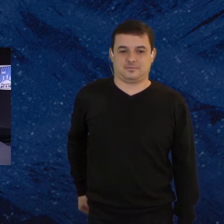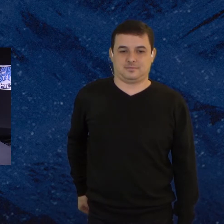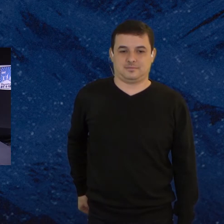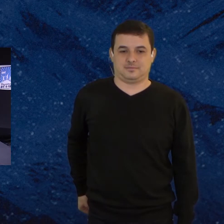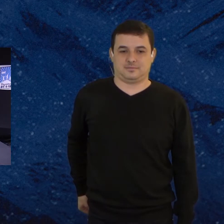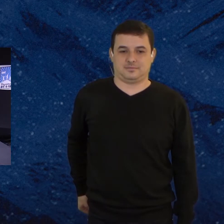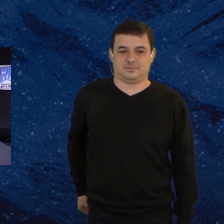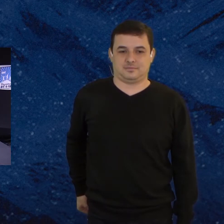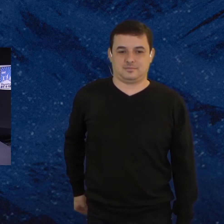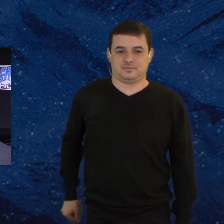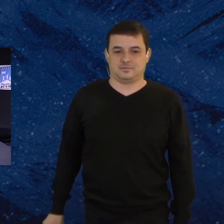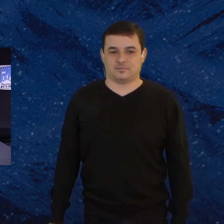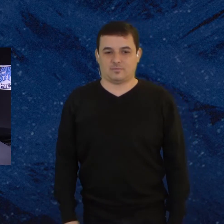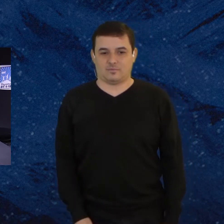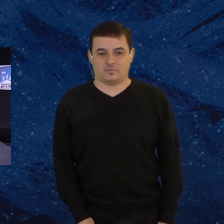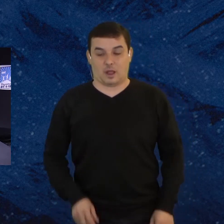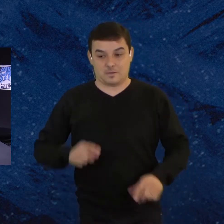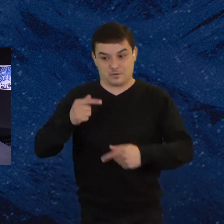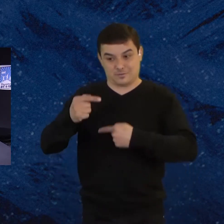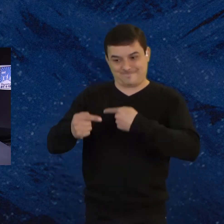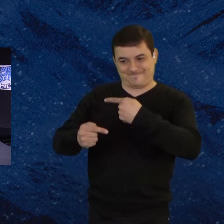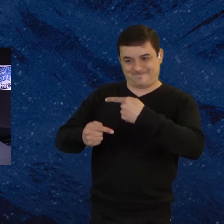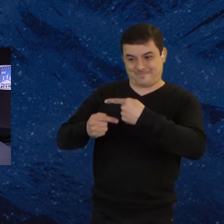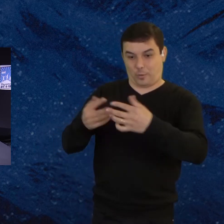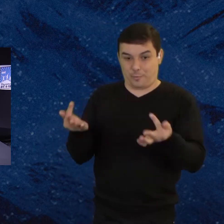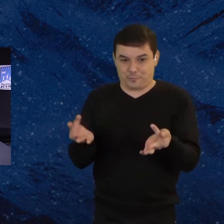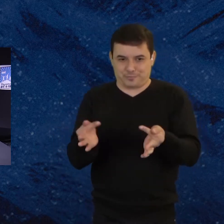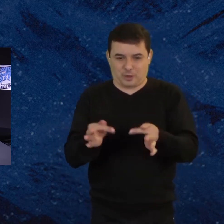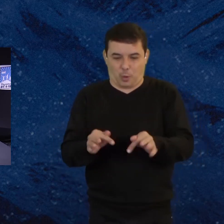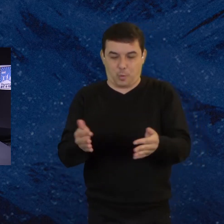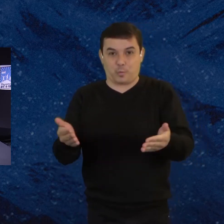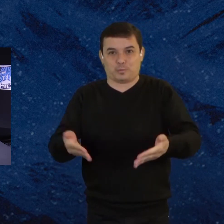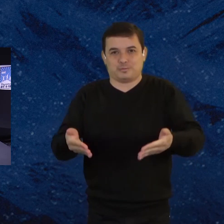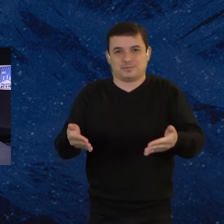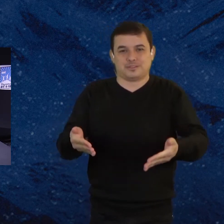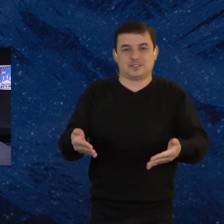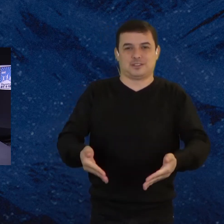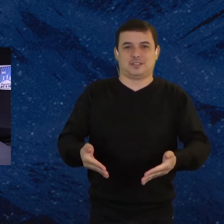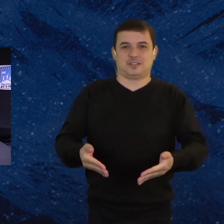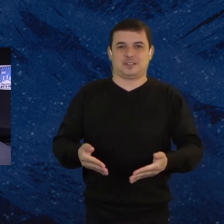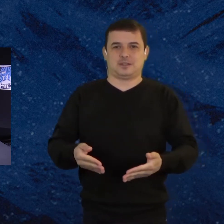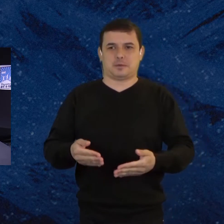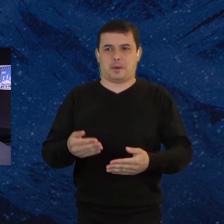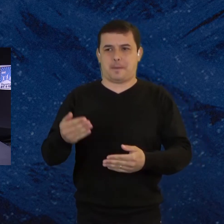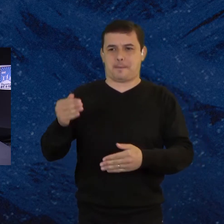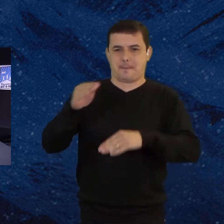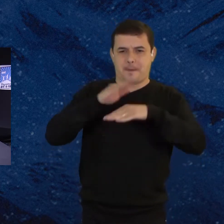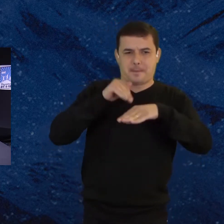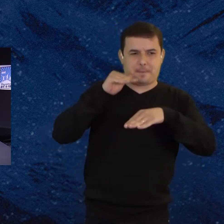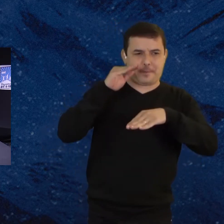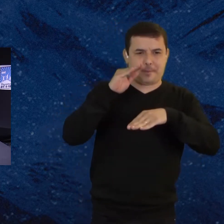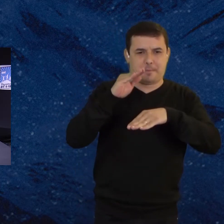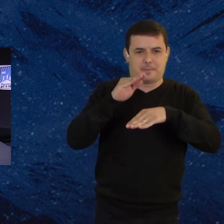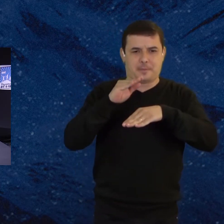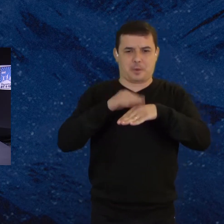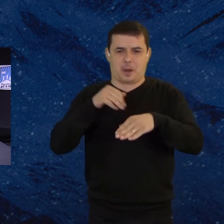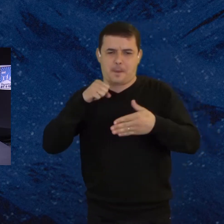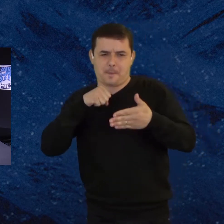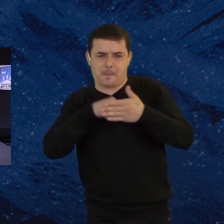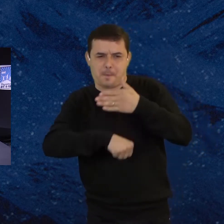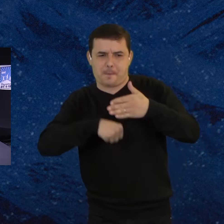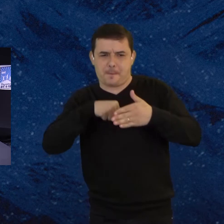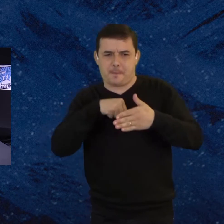Nós somos a geração final e hoje nós somos convocados a lutar e com o Senhor cooperar. E nós